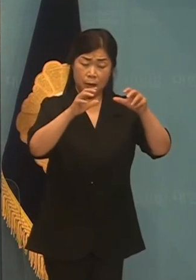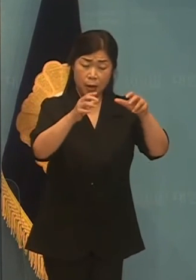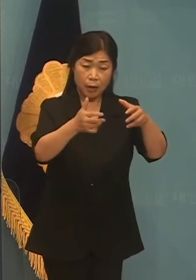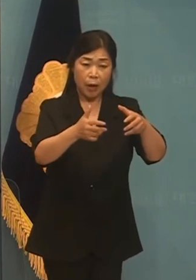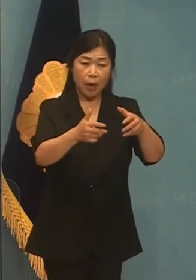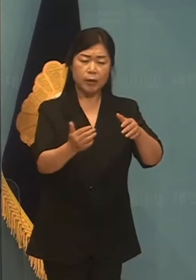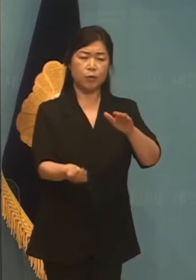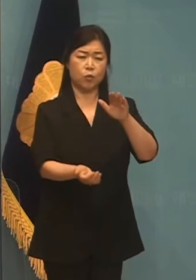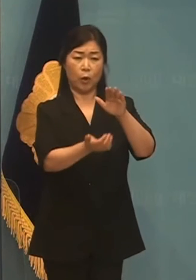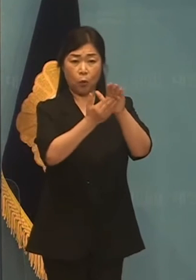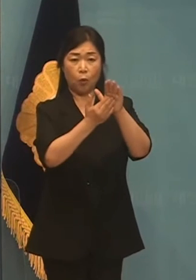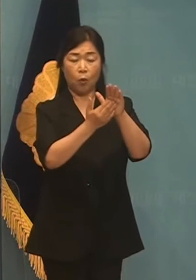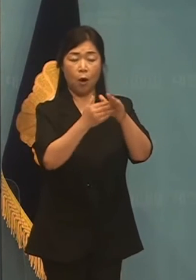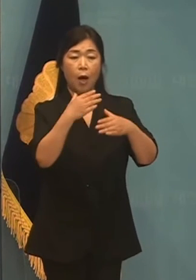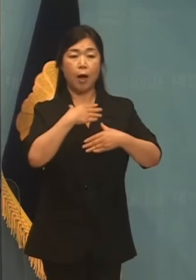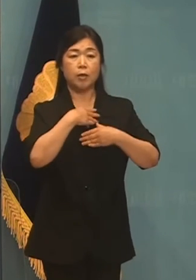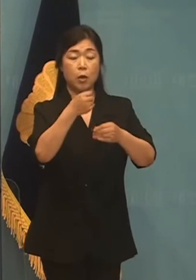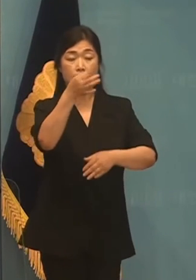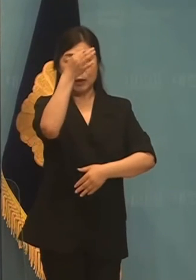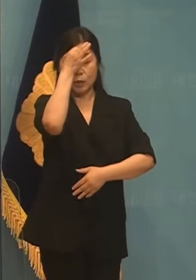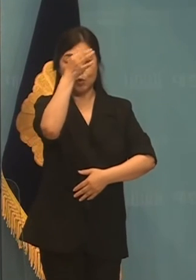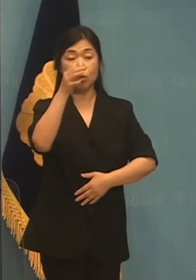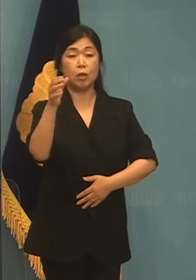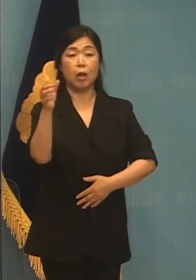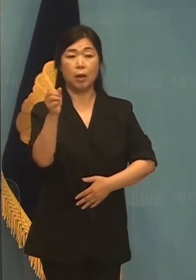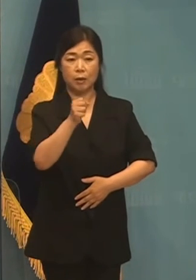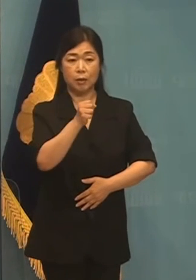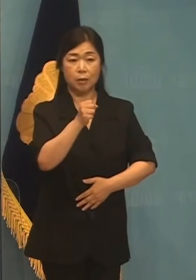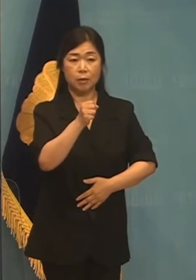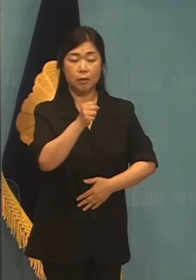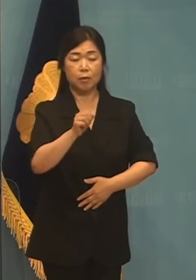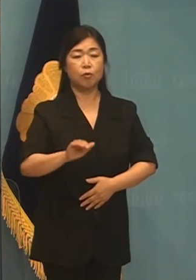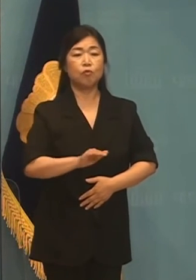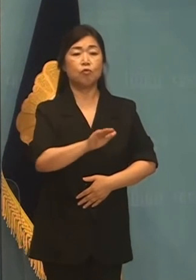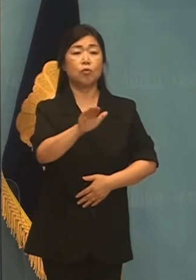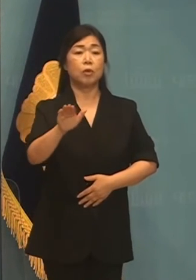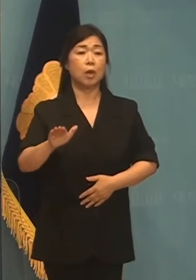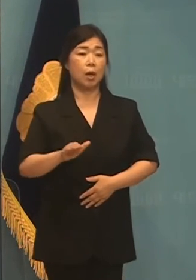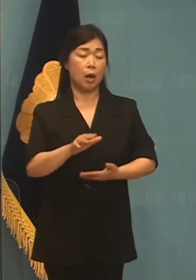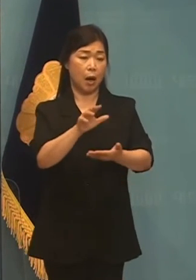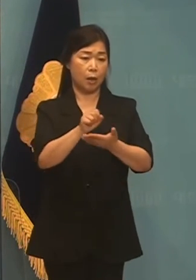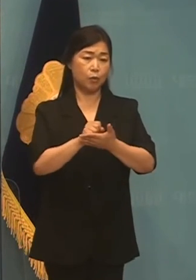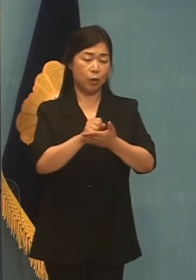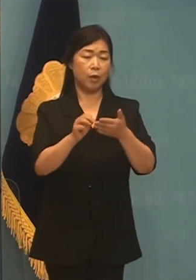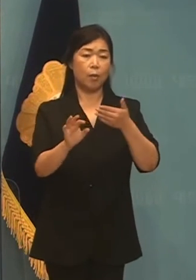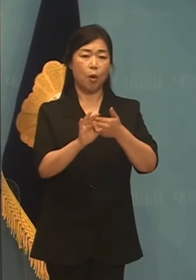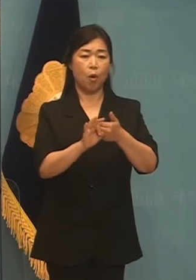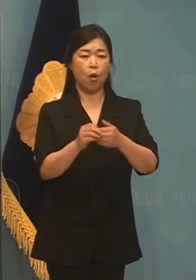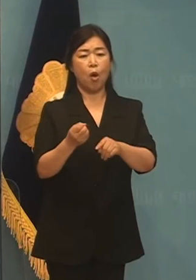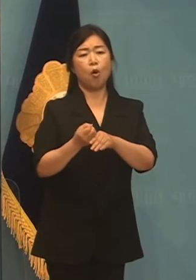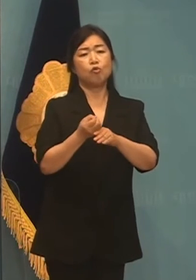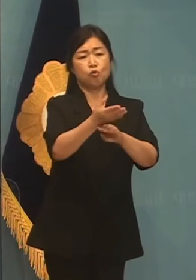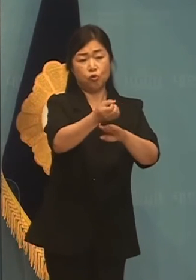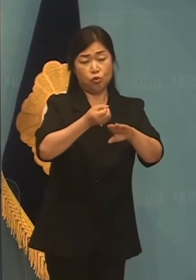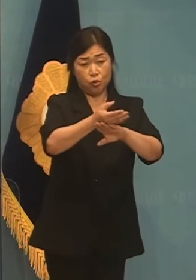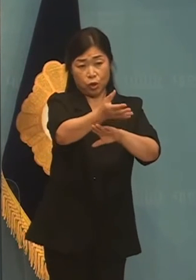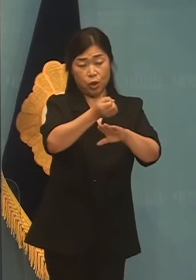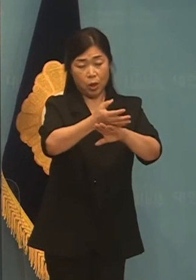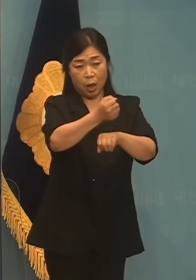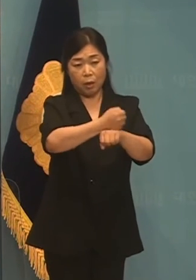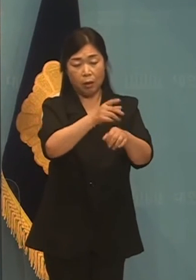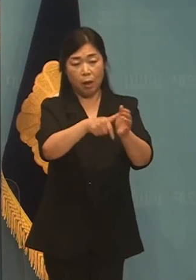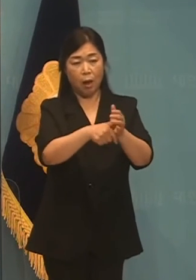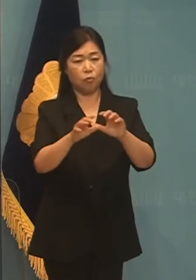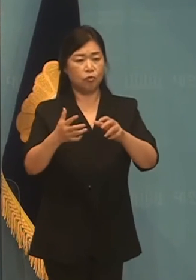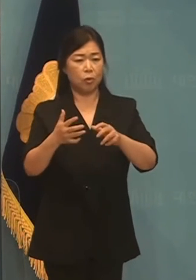세계 최고 안전한 기술을 우리가 확보해 간다면 수출을 통해서